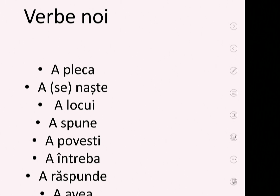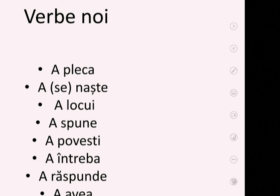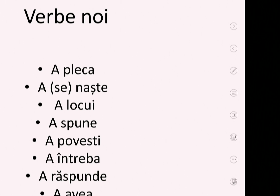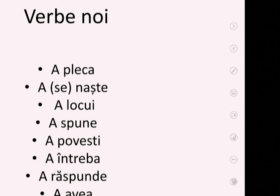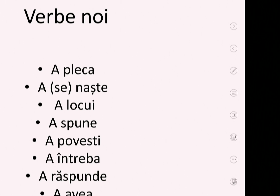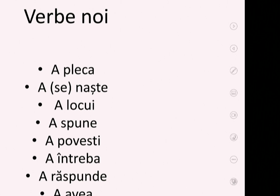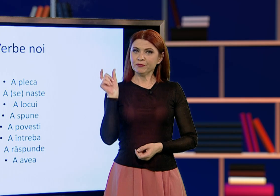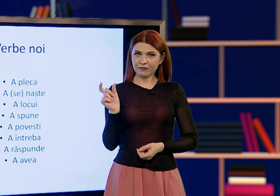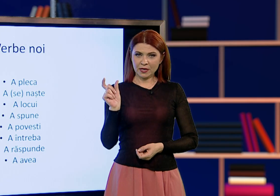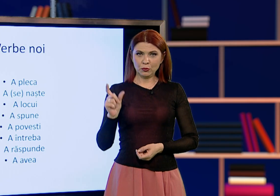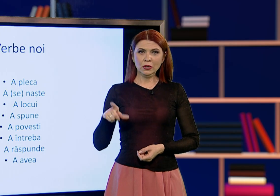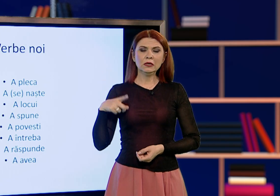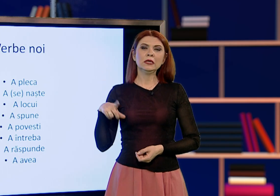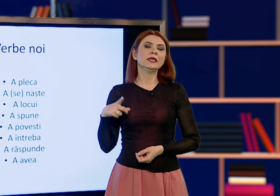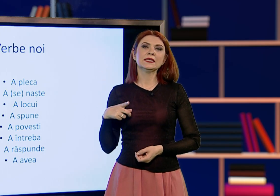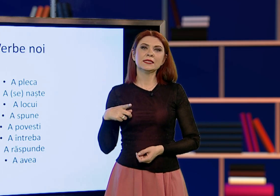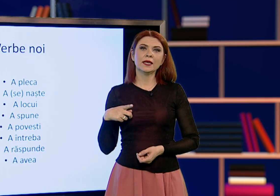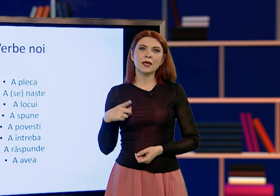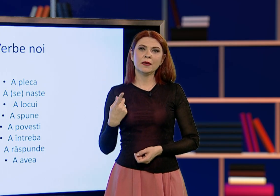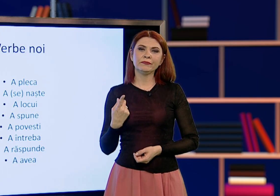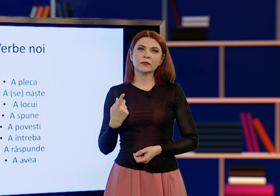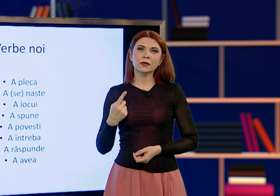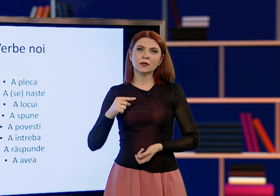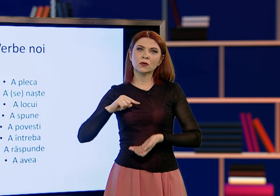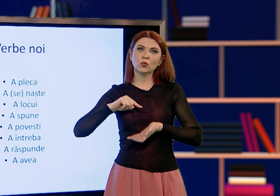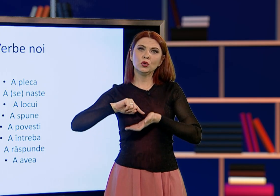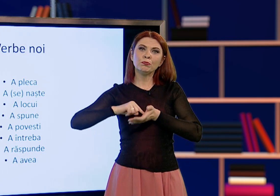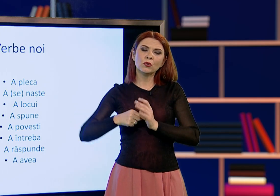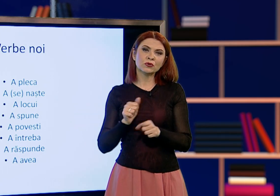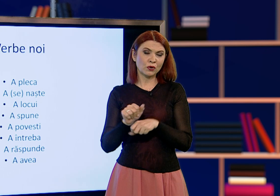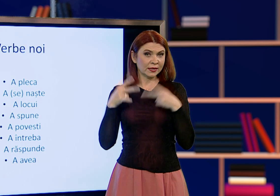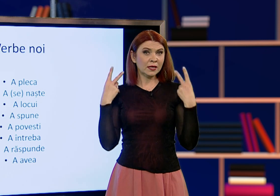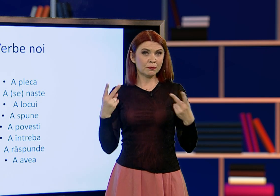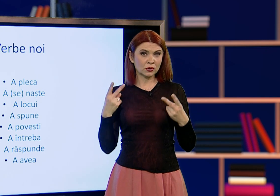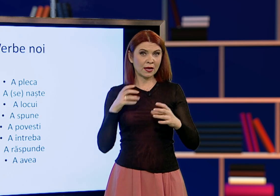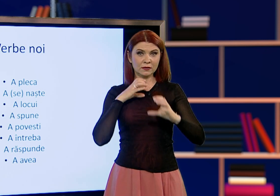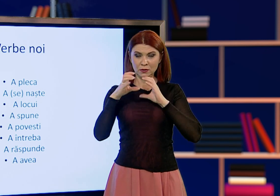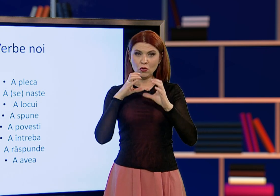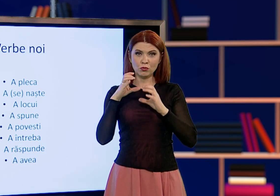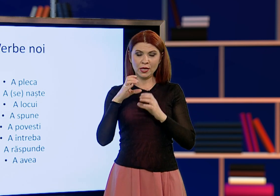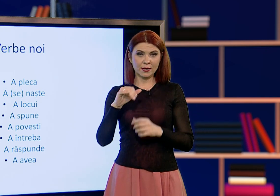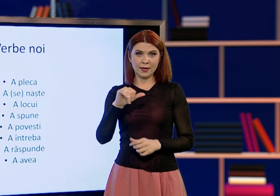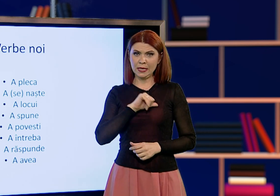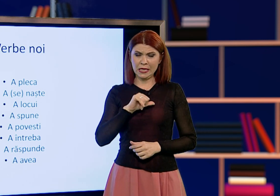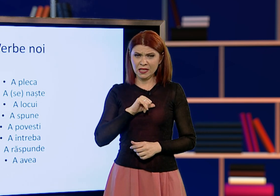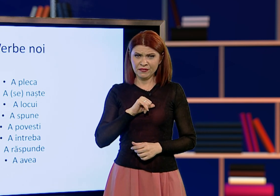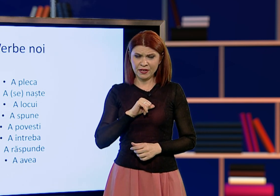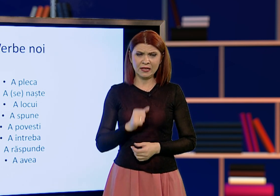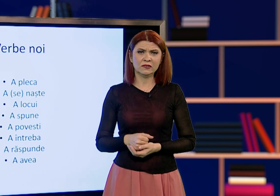pentru că verbul este un punct foarte important în comunicare indiferent